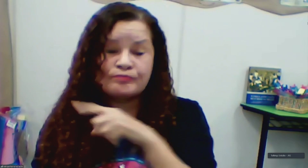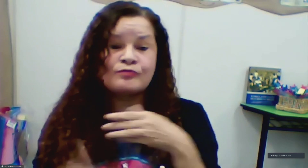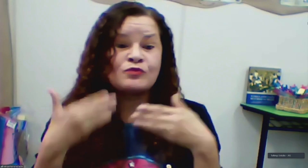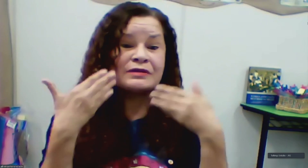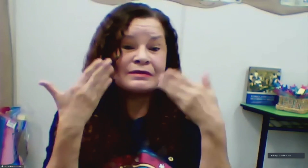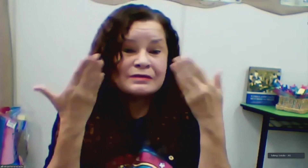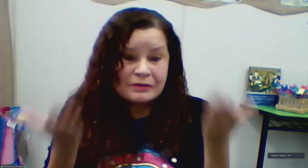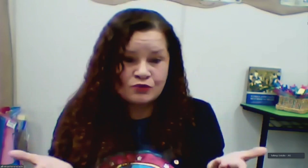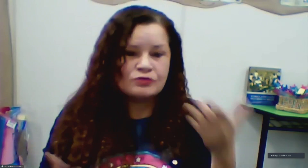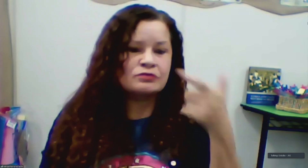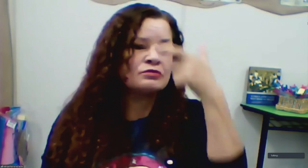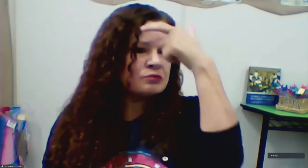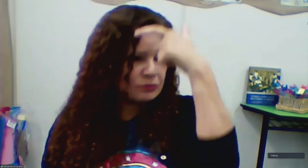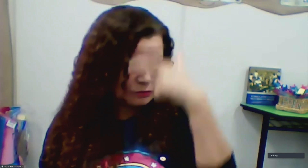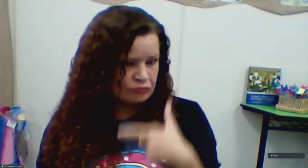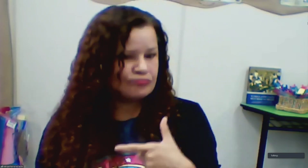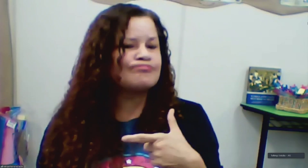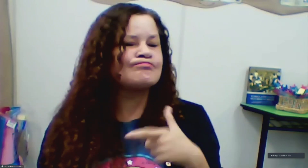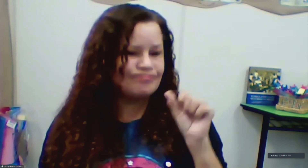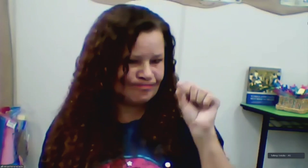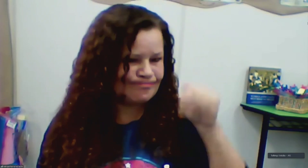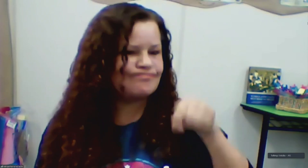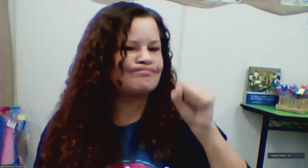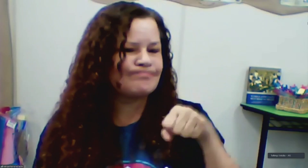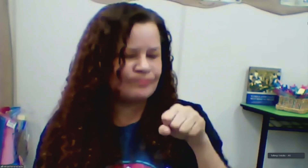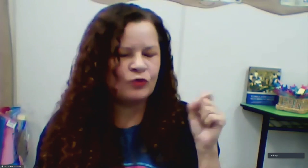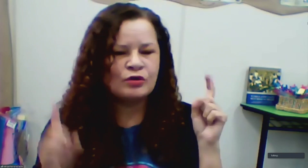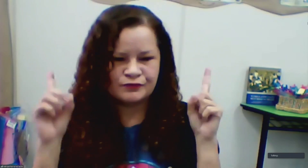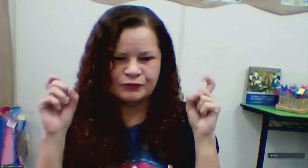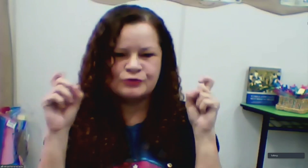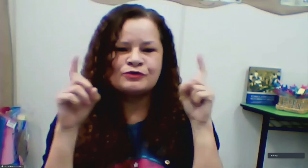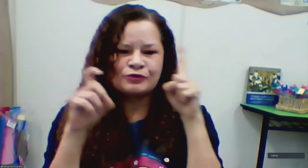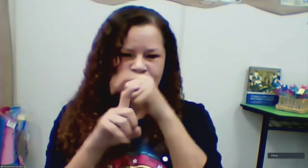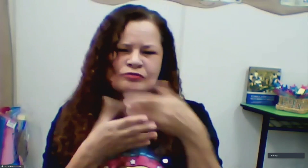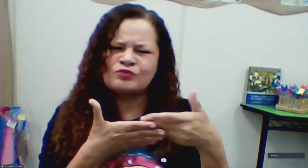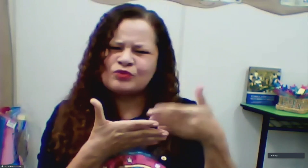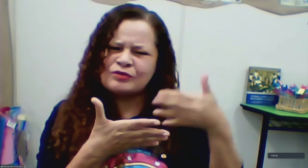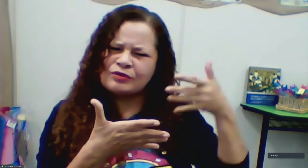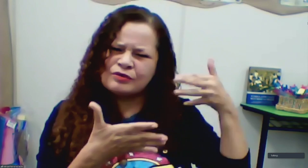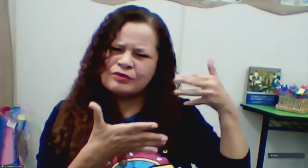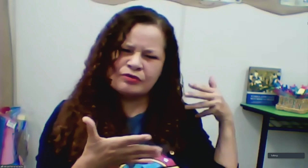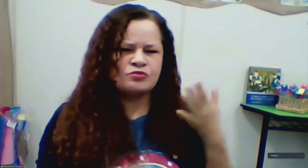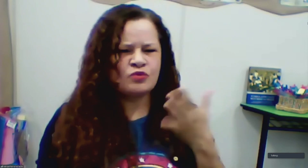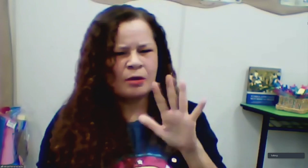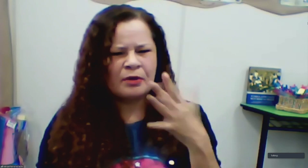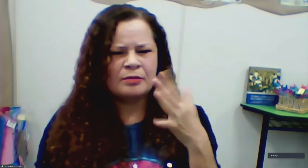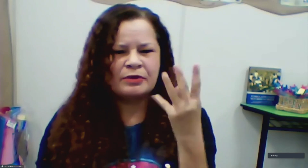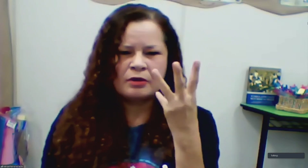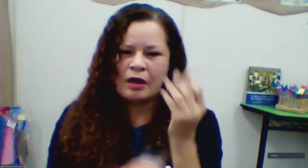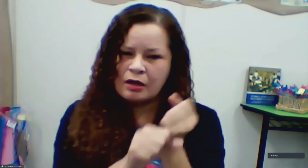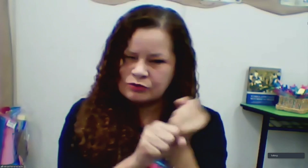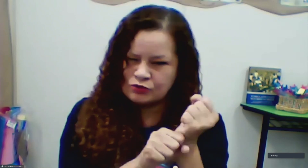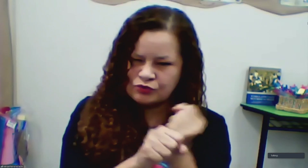de identidade surda é muito difícil. Mais ou menos uns 30 anos até hoje, aí entrei num